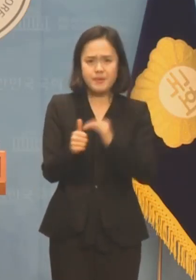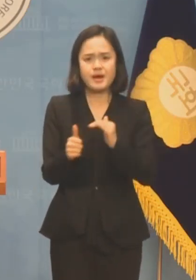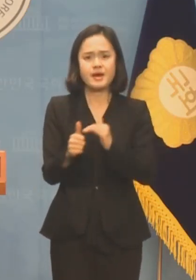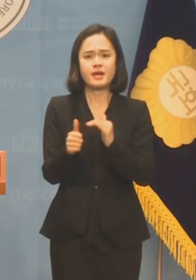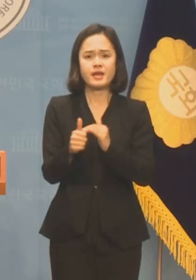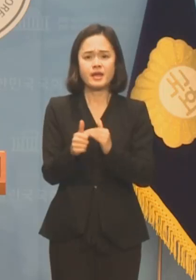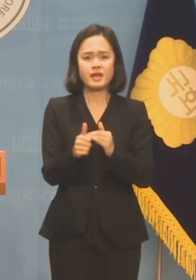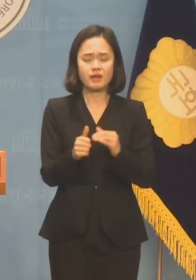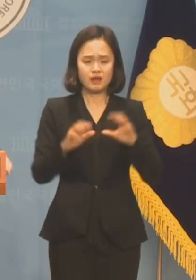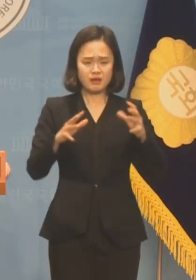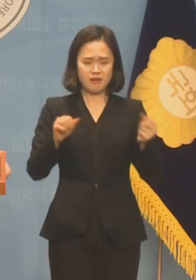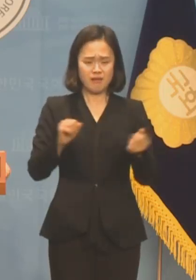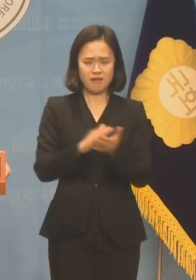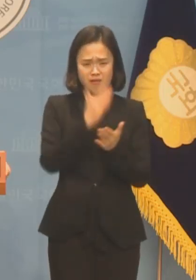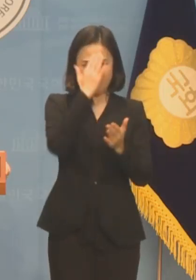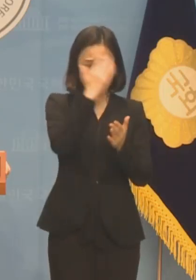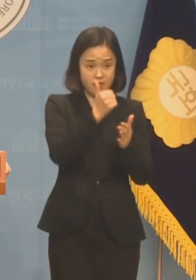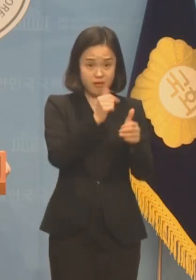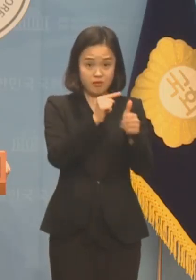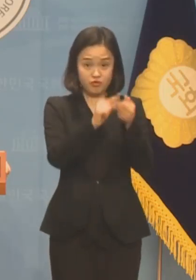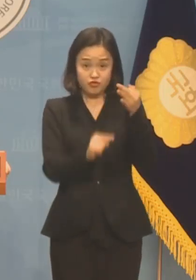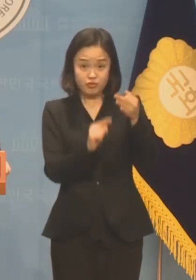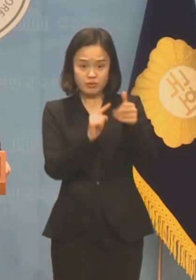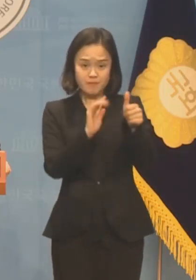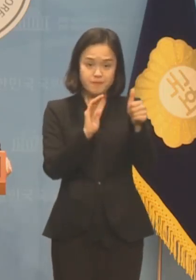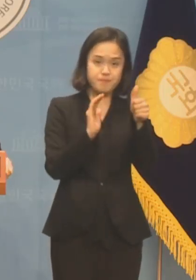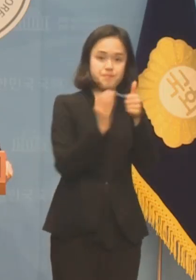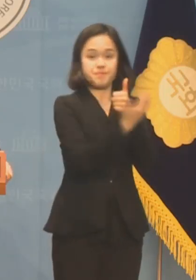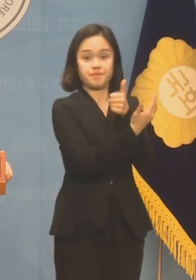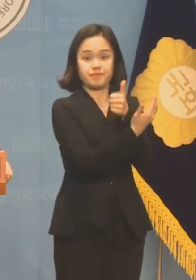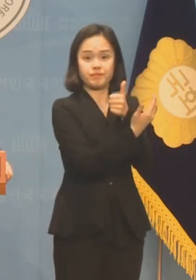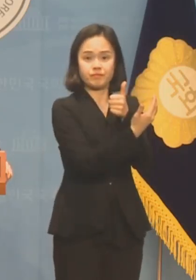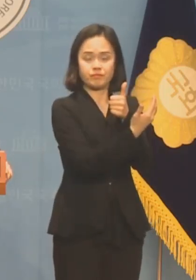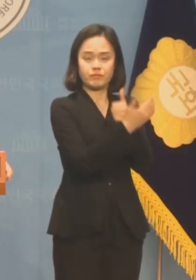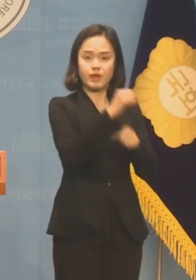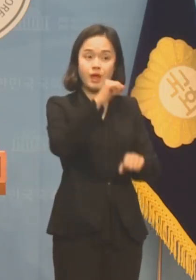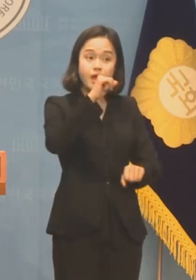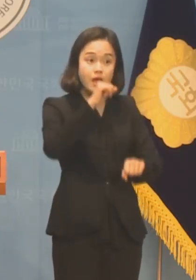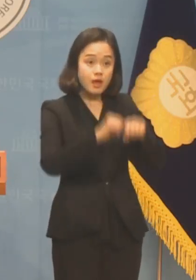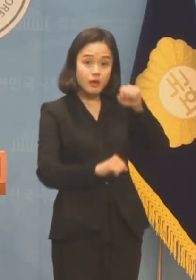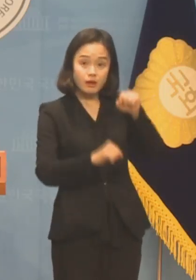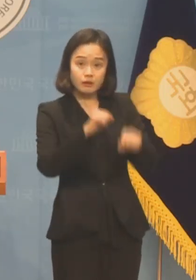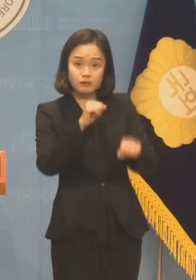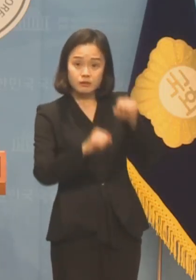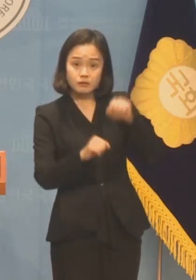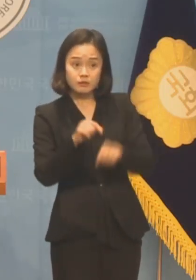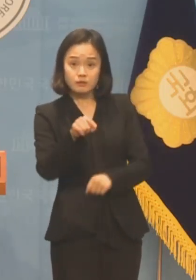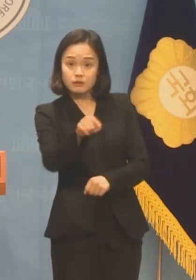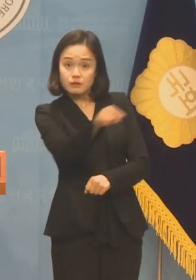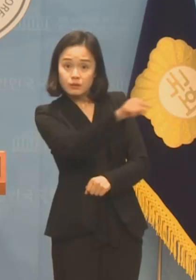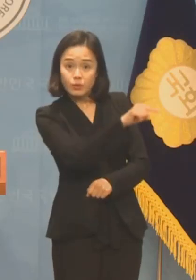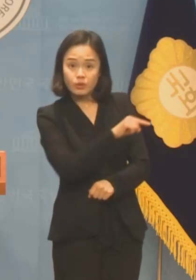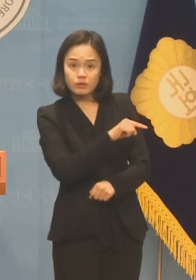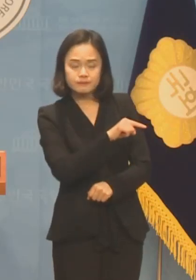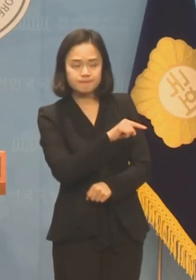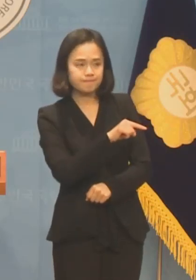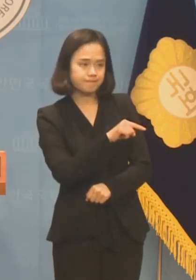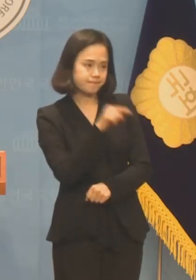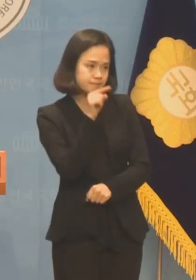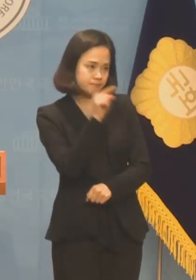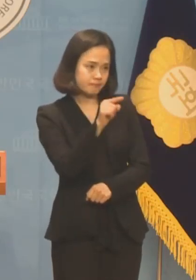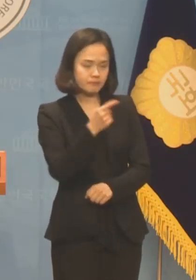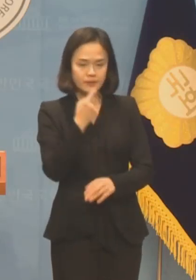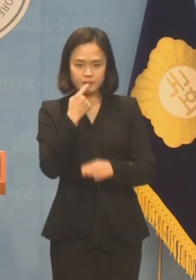비호하겠다고 또는 내란 수괴를 지키겠다고 하는 일은 우리 민주주의를